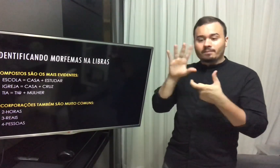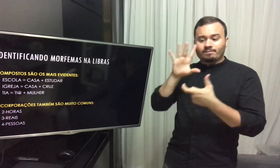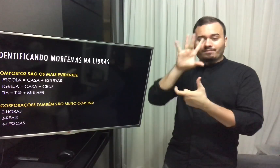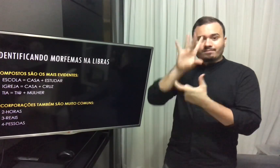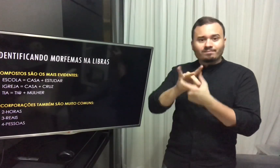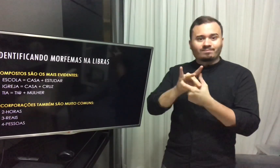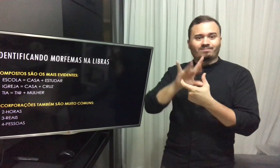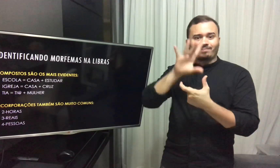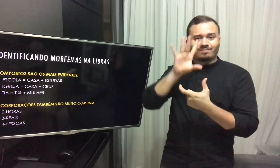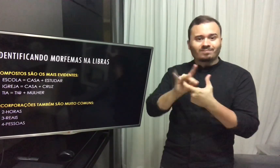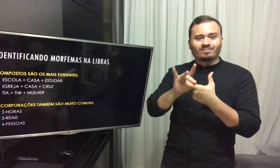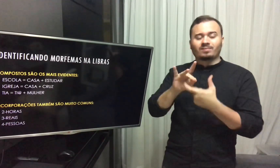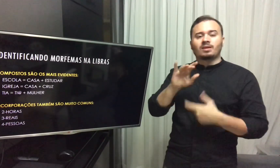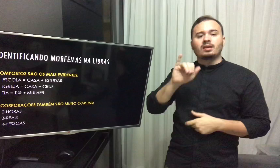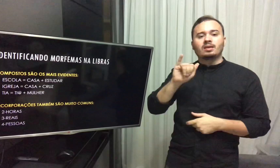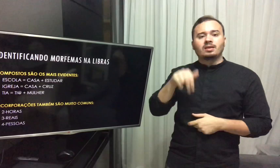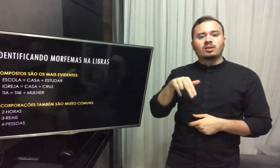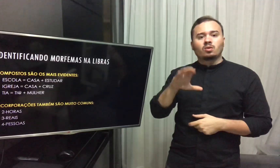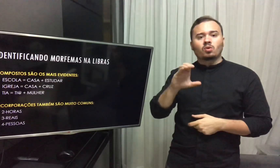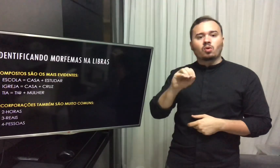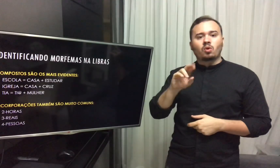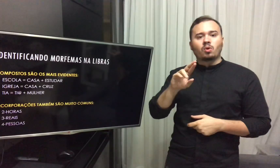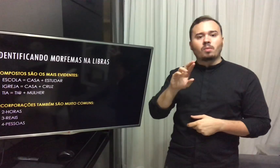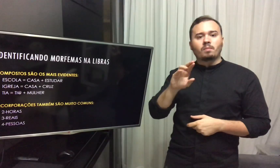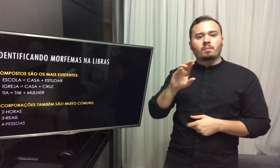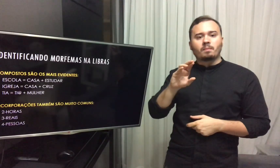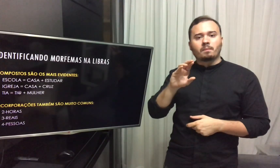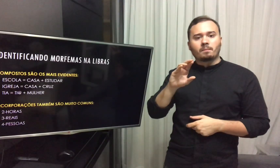E isso a gente chama de incorporação.